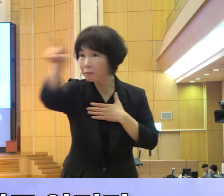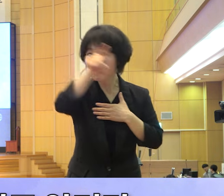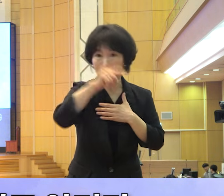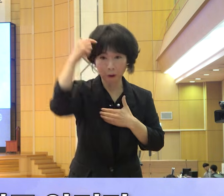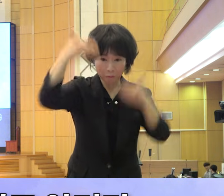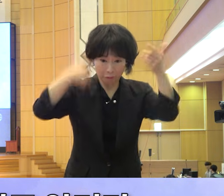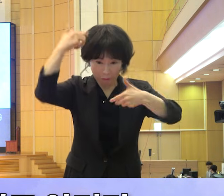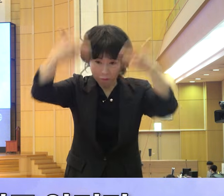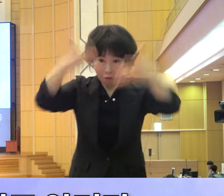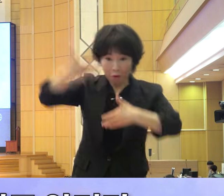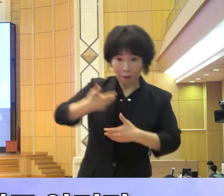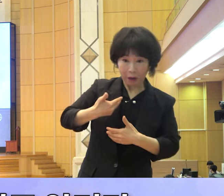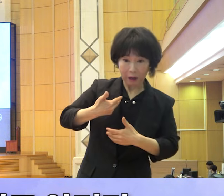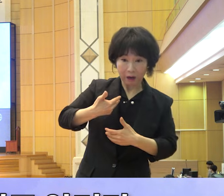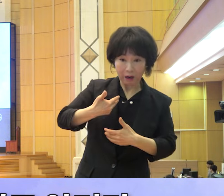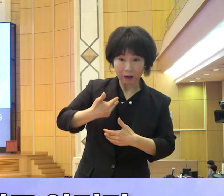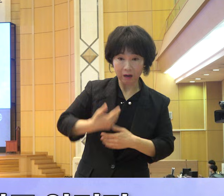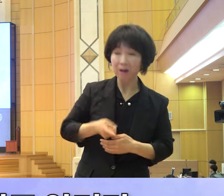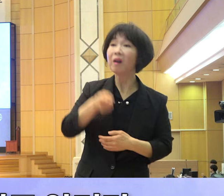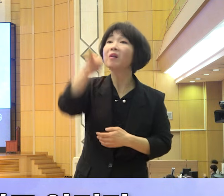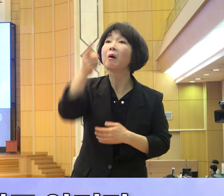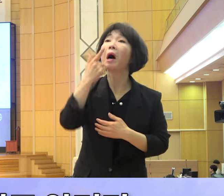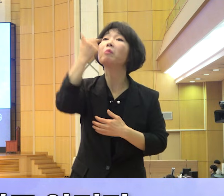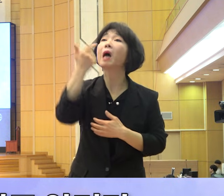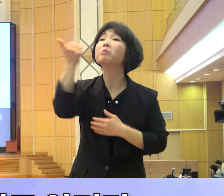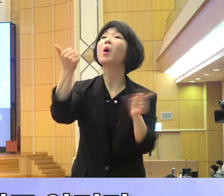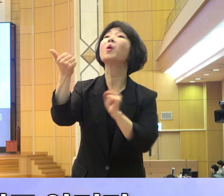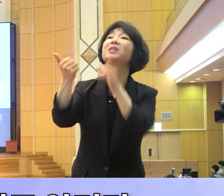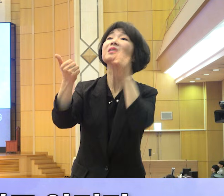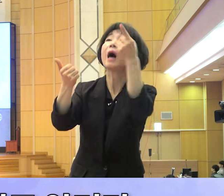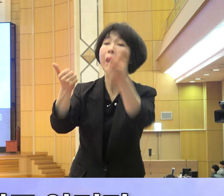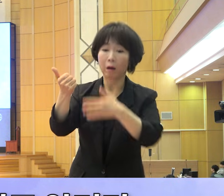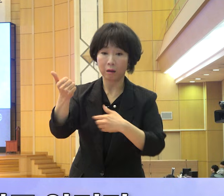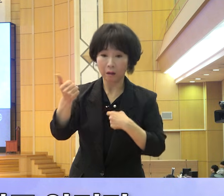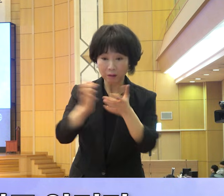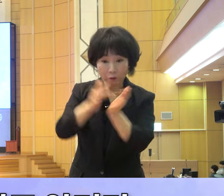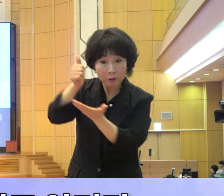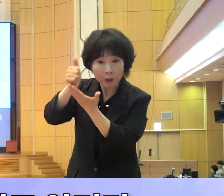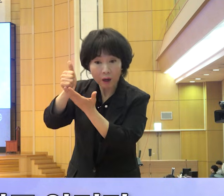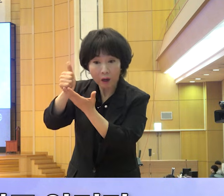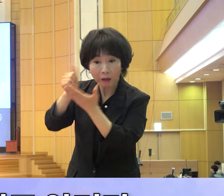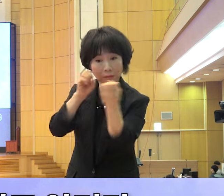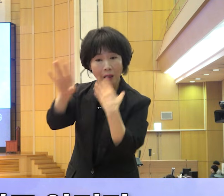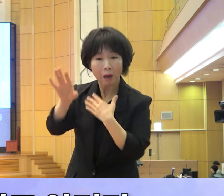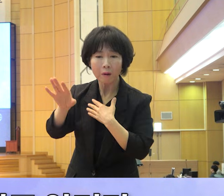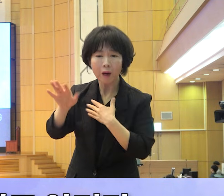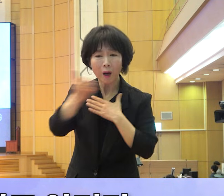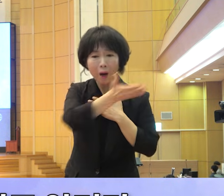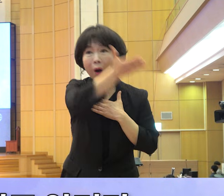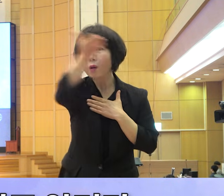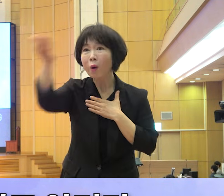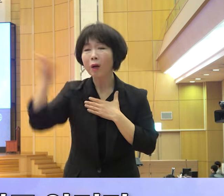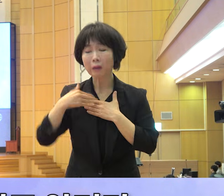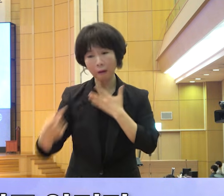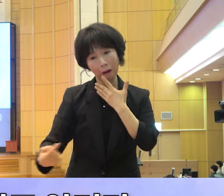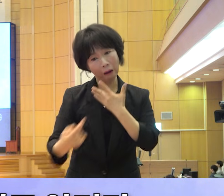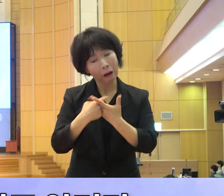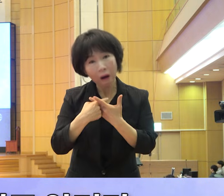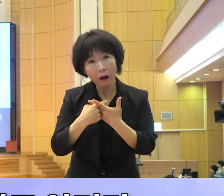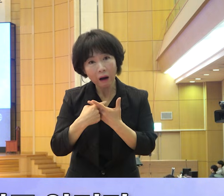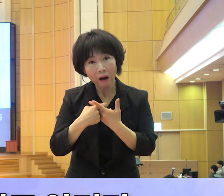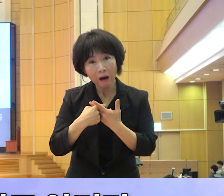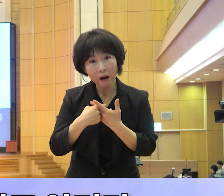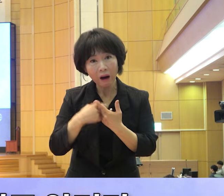그들이 묻되 내 아버지가 어디 있느냐? 예수께서 대답하시되 너희는 나를